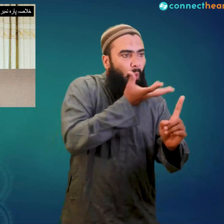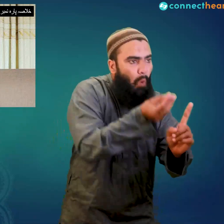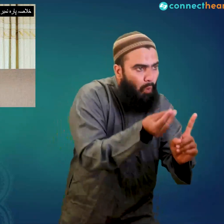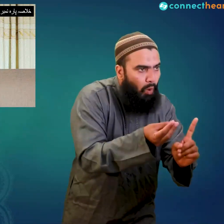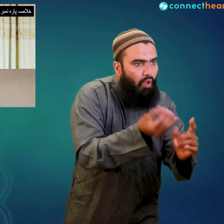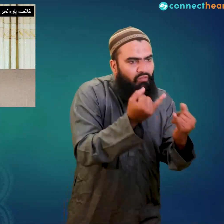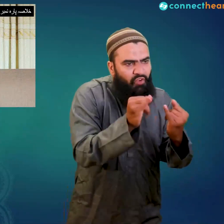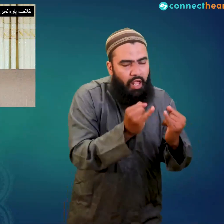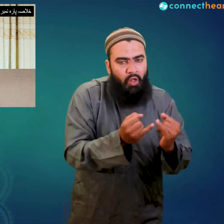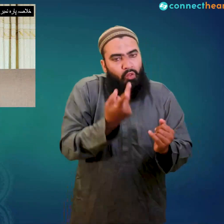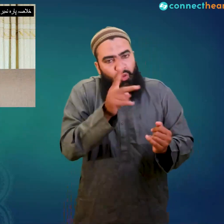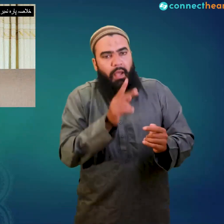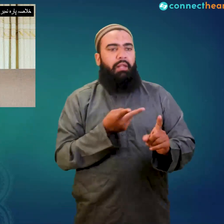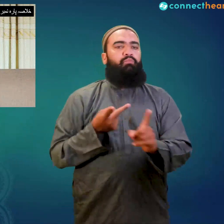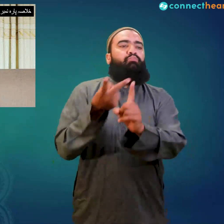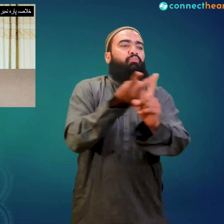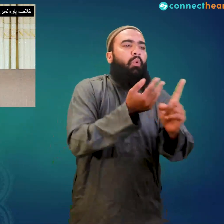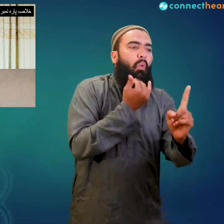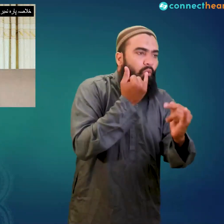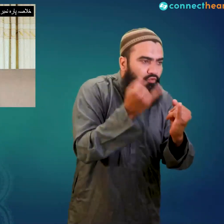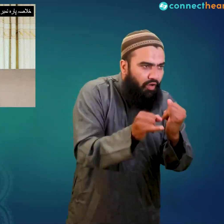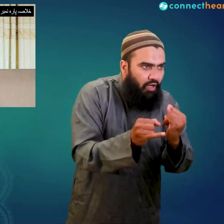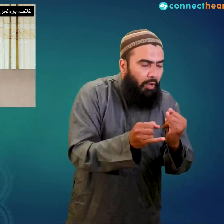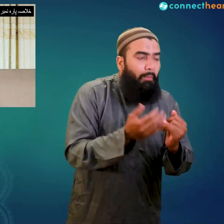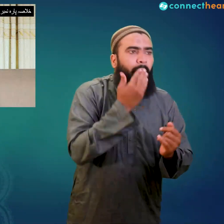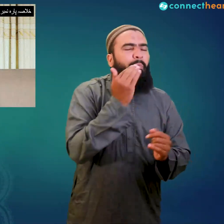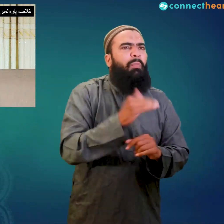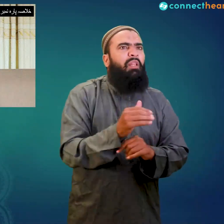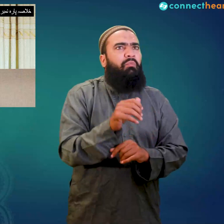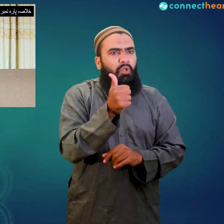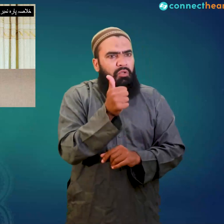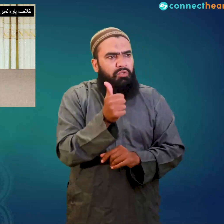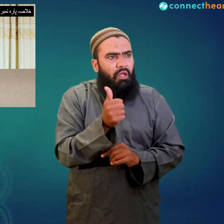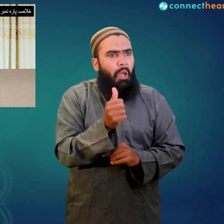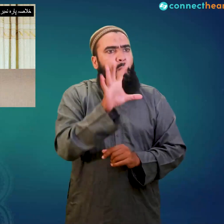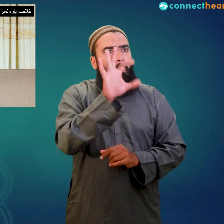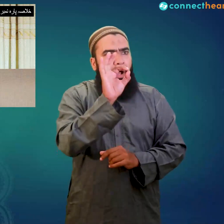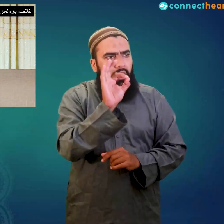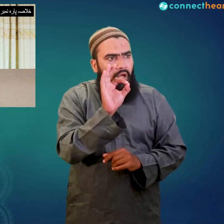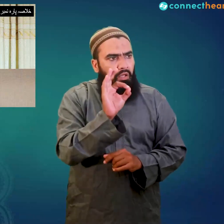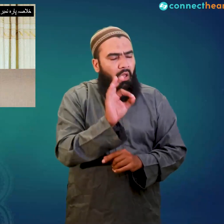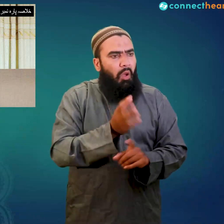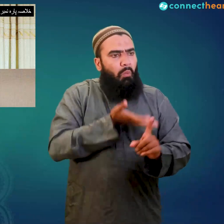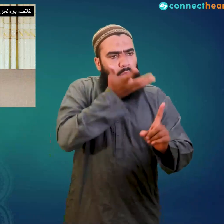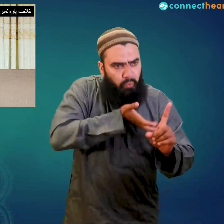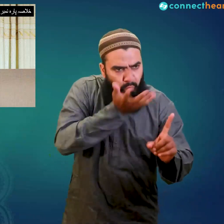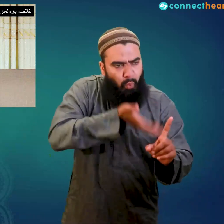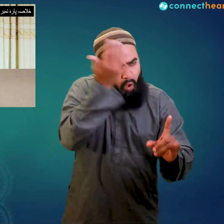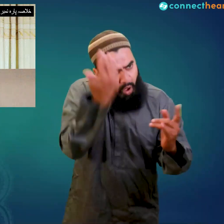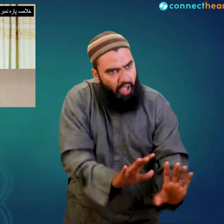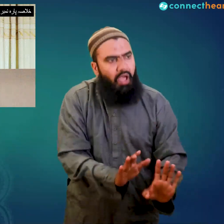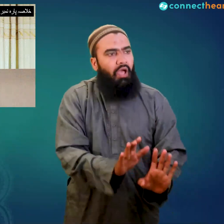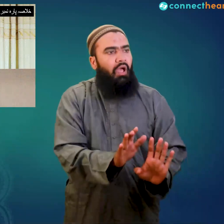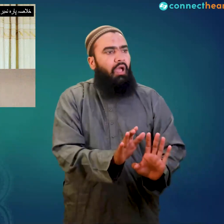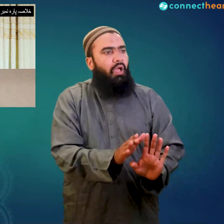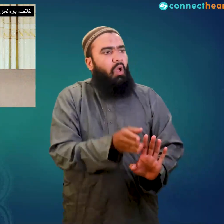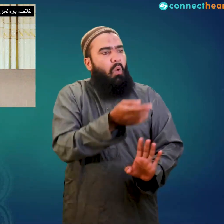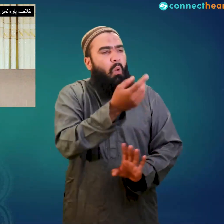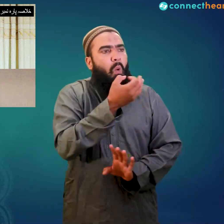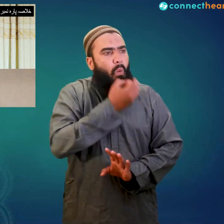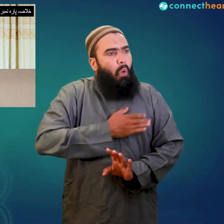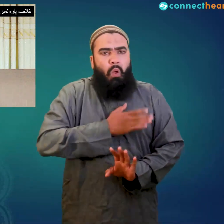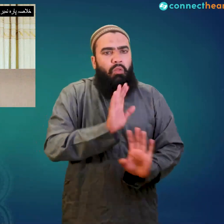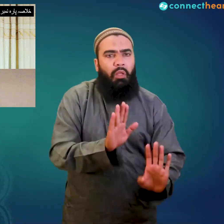سے ہوگی، اور یہ بات سمجھ کر کہ 10 دفعہ 50 دفعہ یہ بات کی گئی اور پیغام دیا